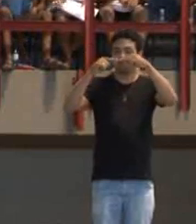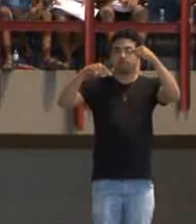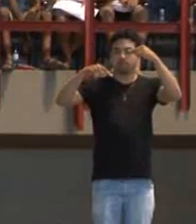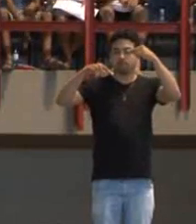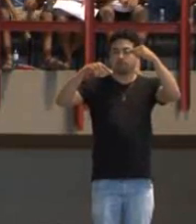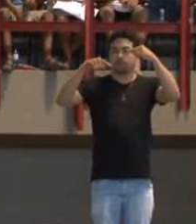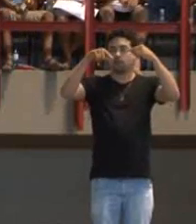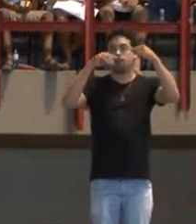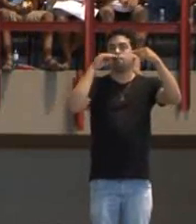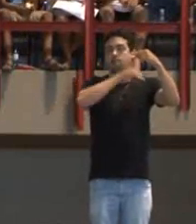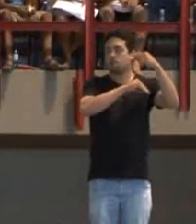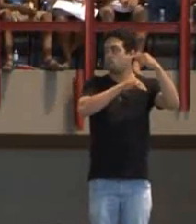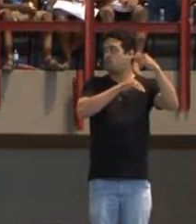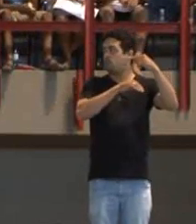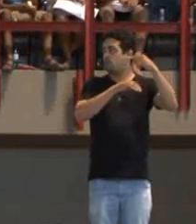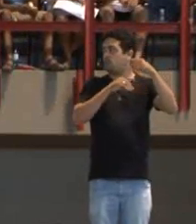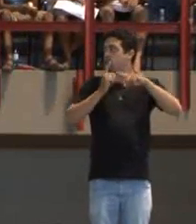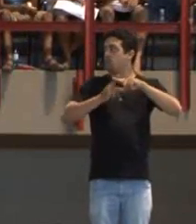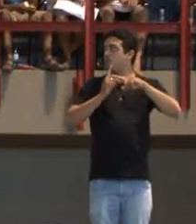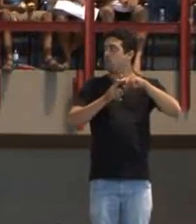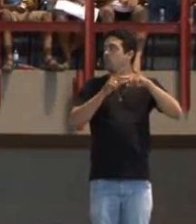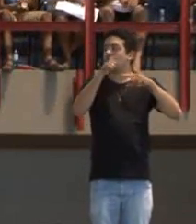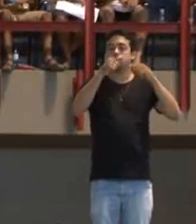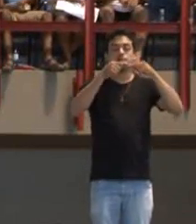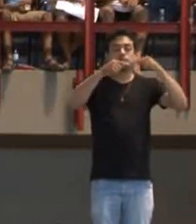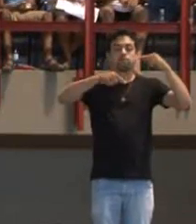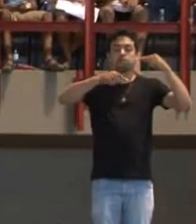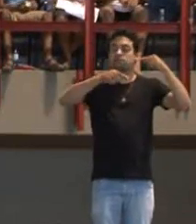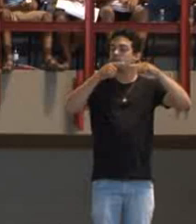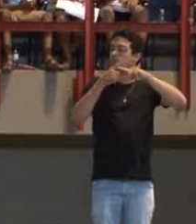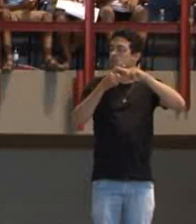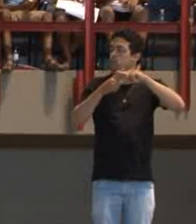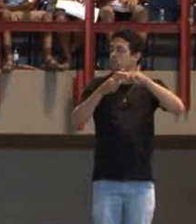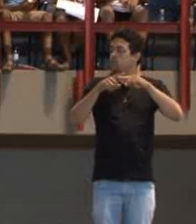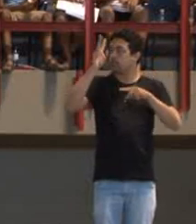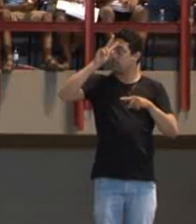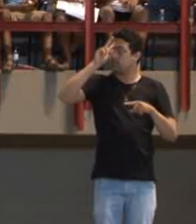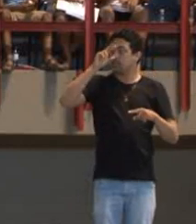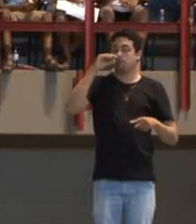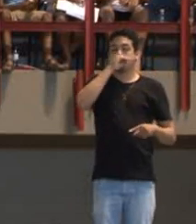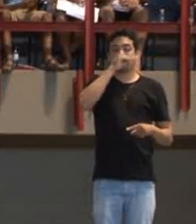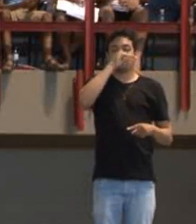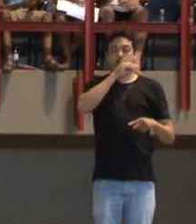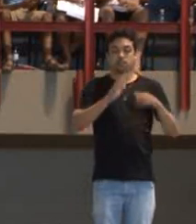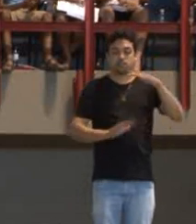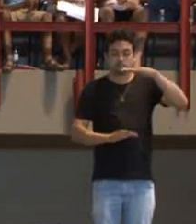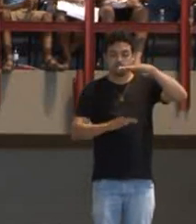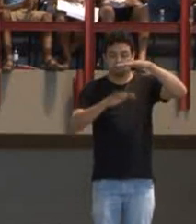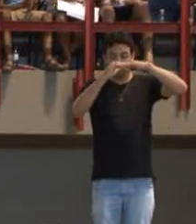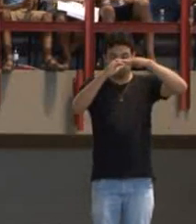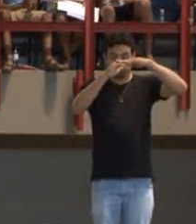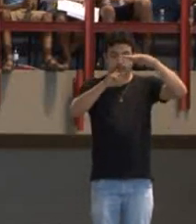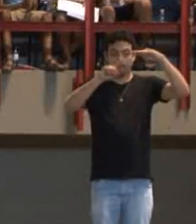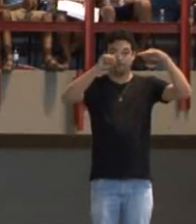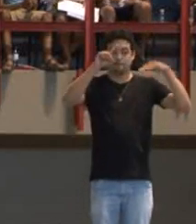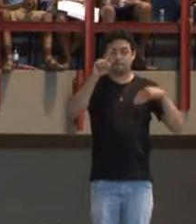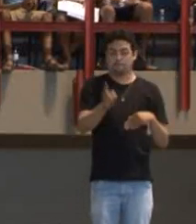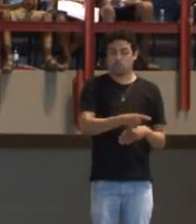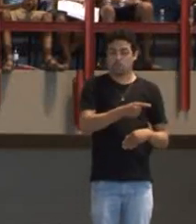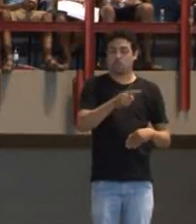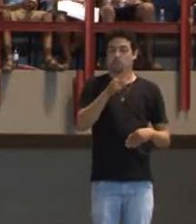aí você diz, queimou mesmo. Por que é que ele partiu? Porque, lembra a temperatura que eu disse que chega? 1000